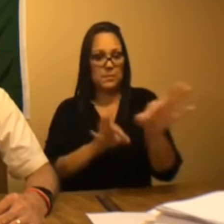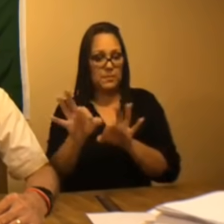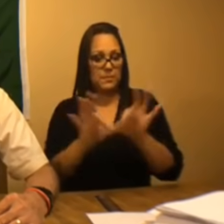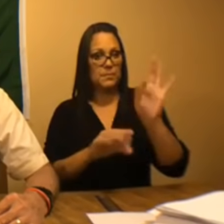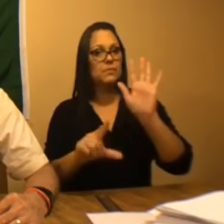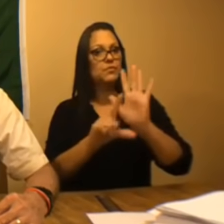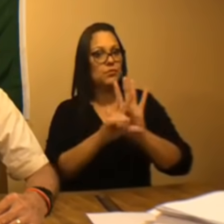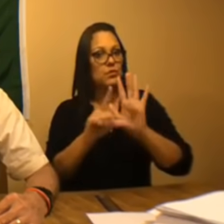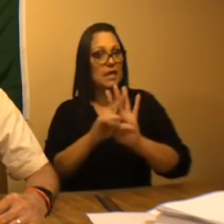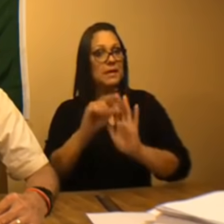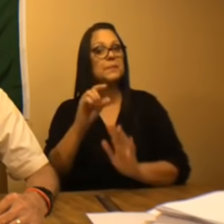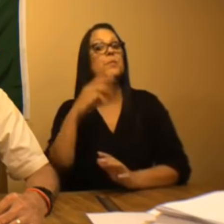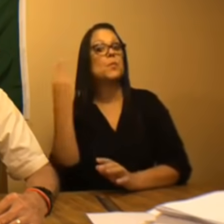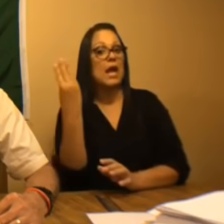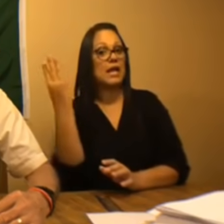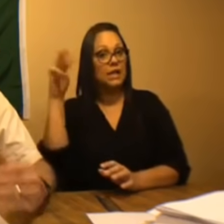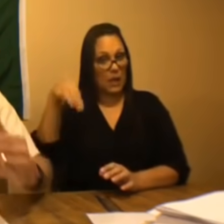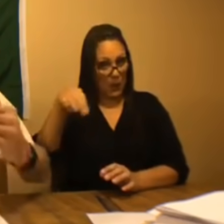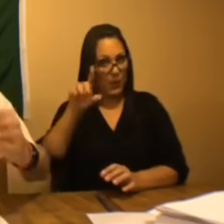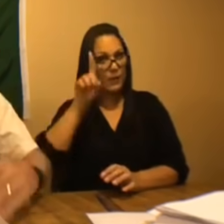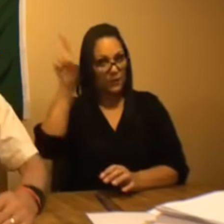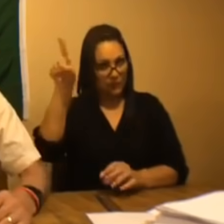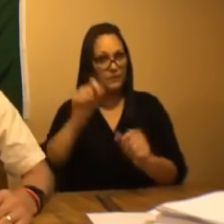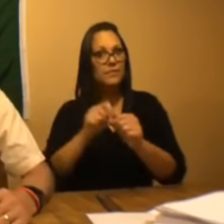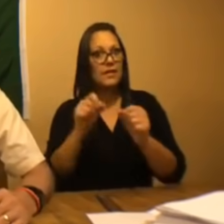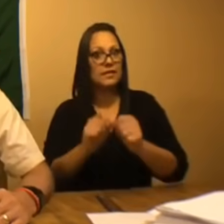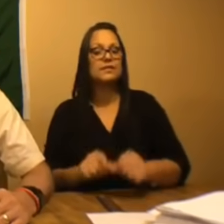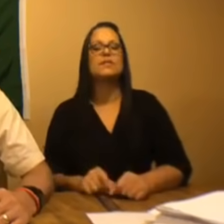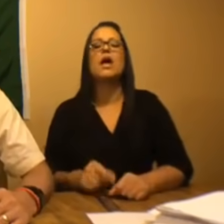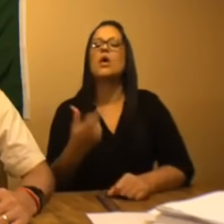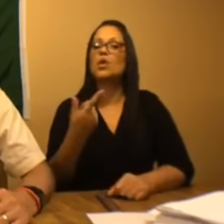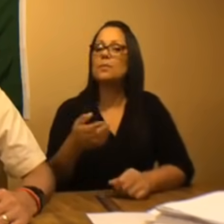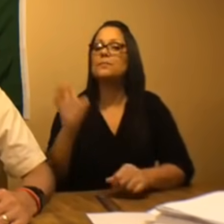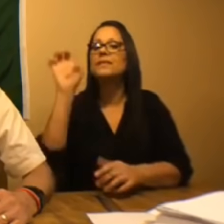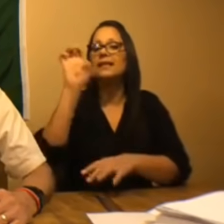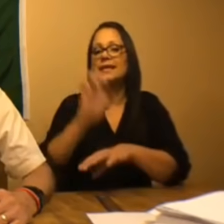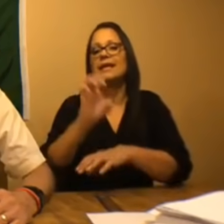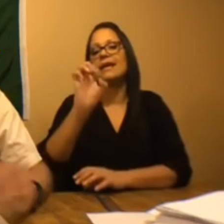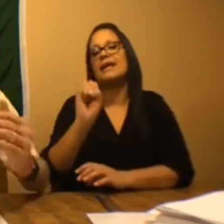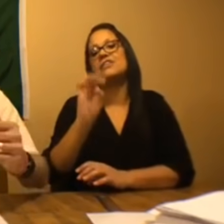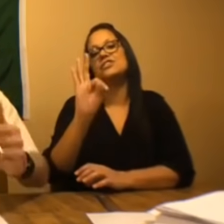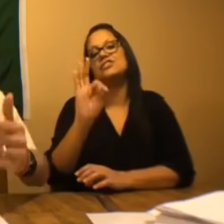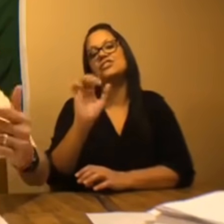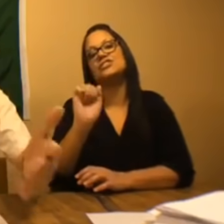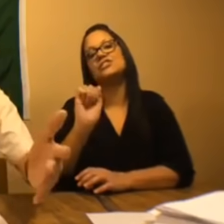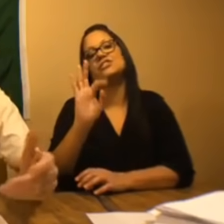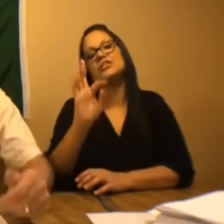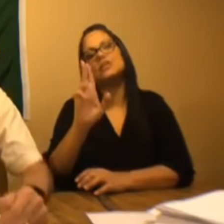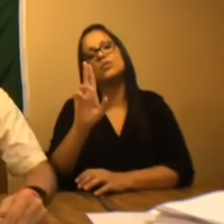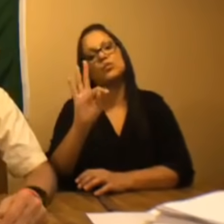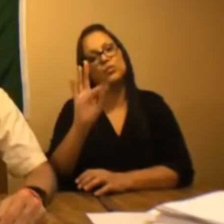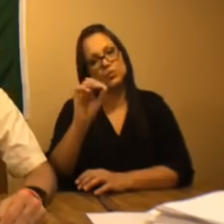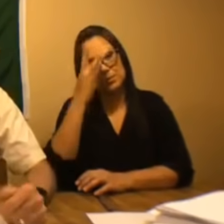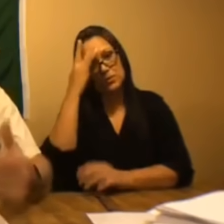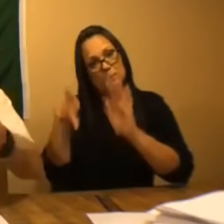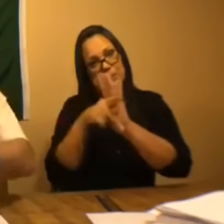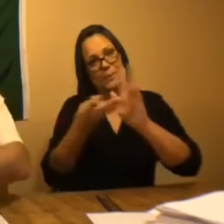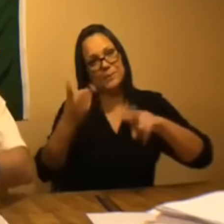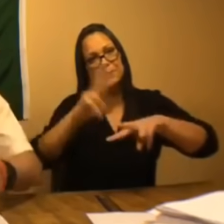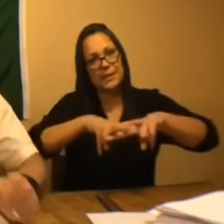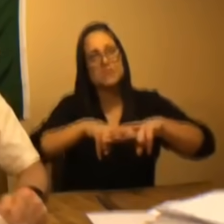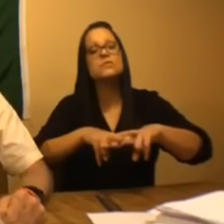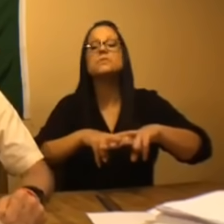que falava sobre o Estatuto do Encarcerado, o Estatuto do Presidiário. E